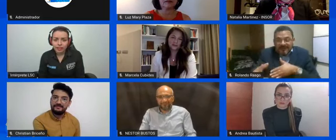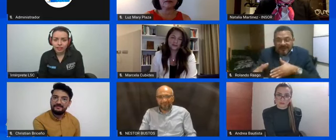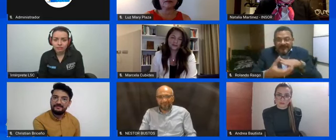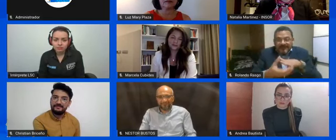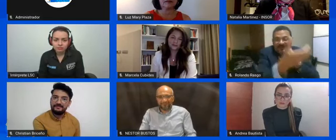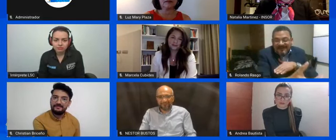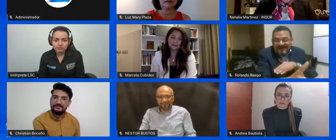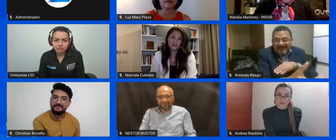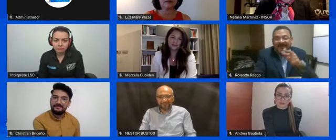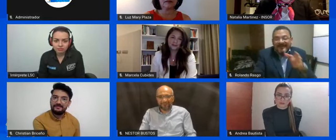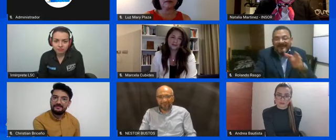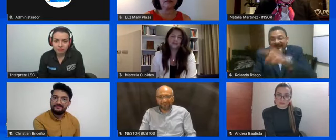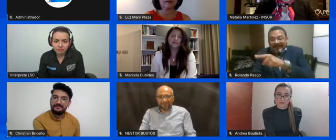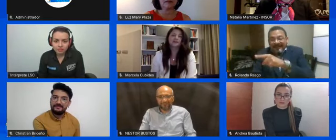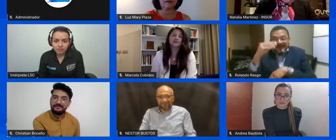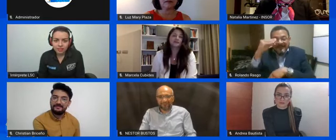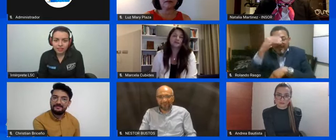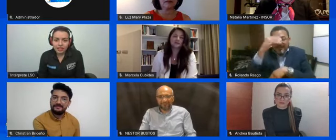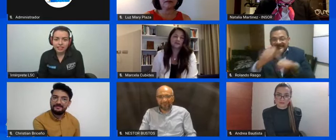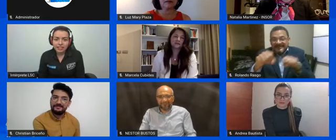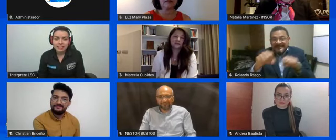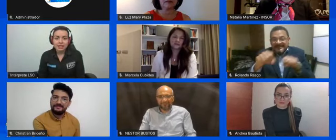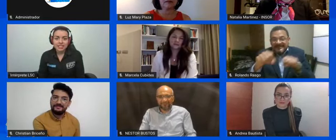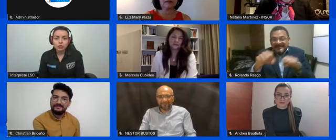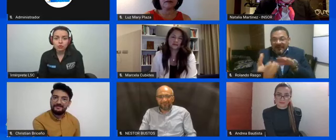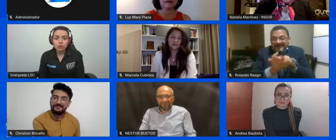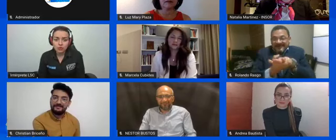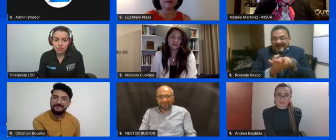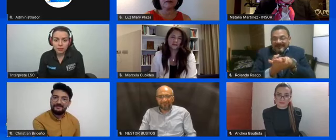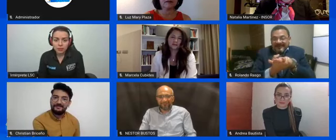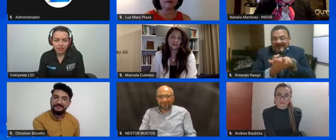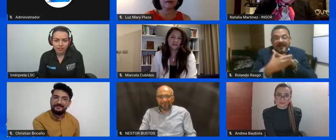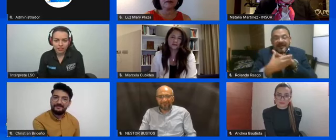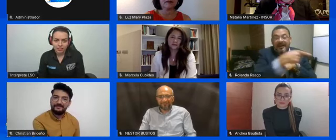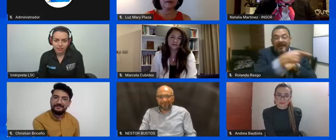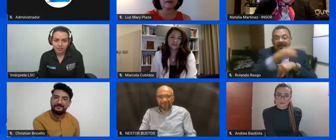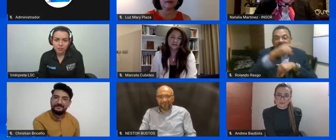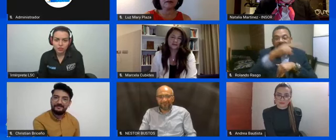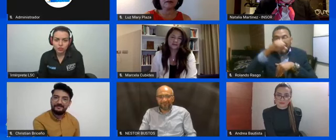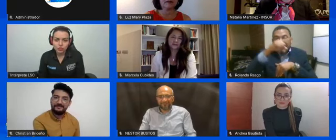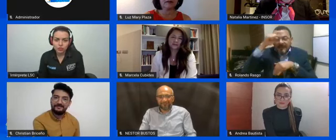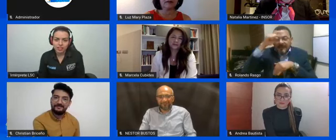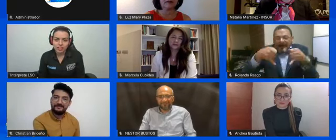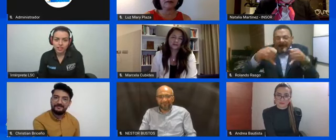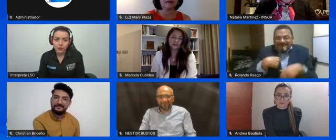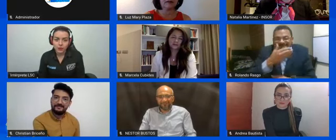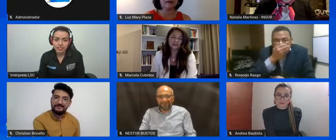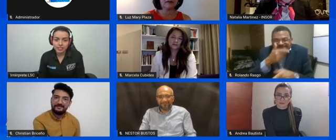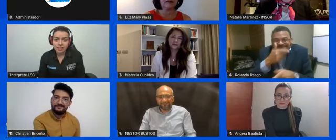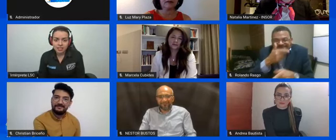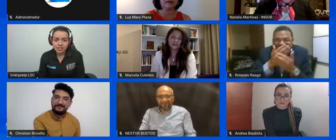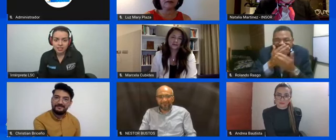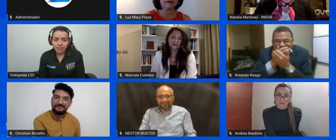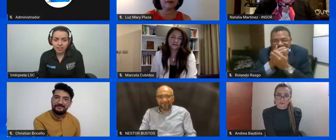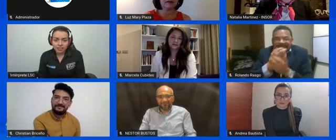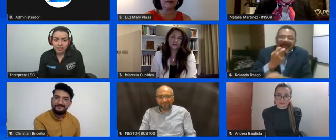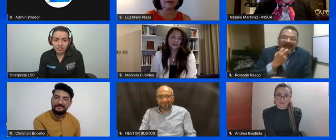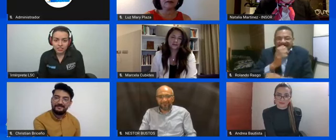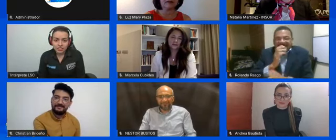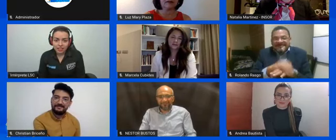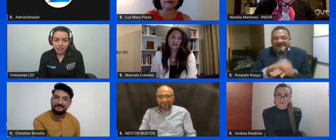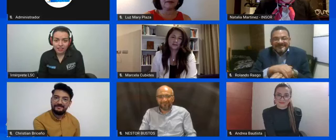que si hacían un cambio de zapatos y ella le dijo que sí. Entonces hicieron el cambio de